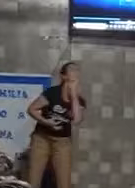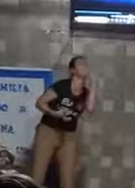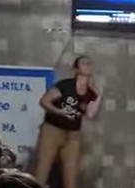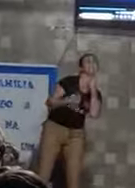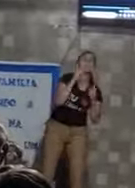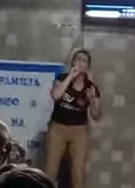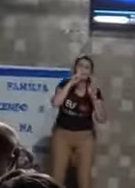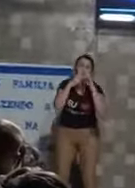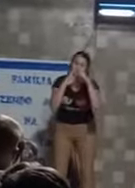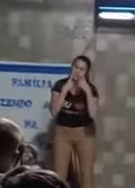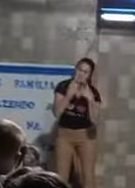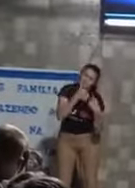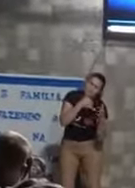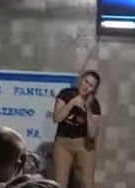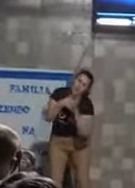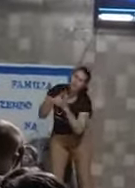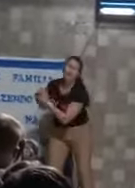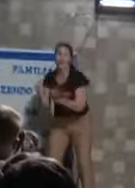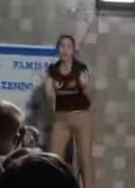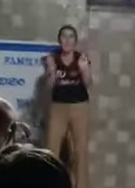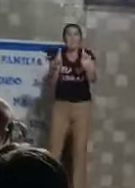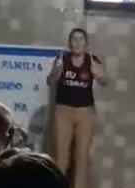seu coração,